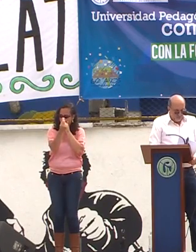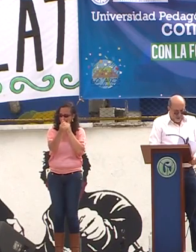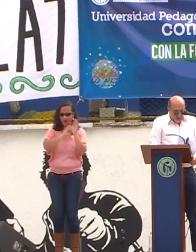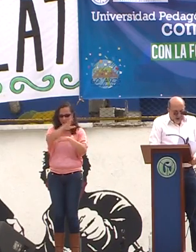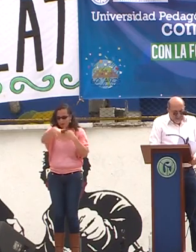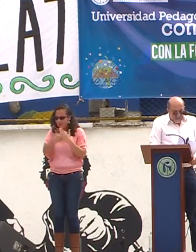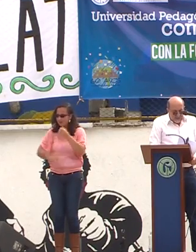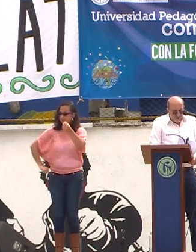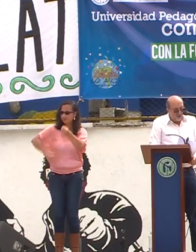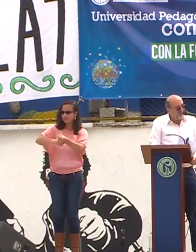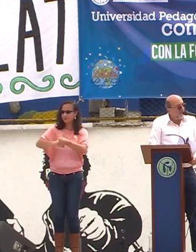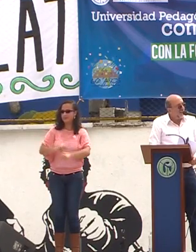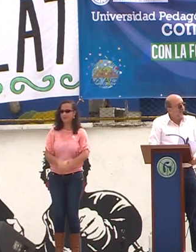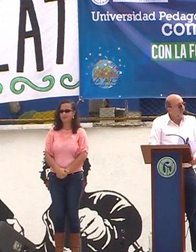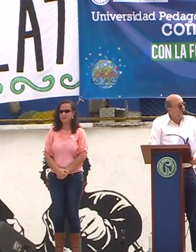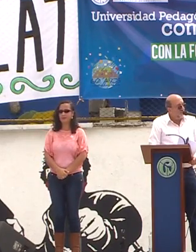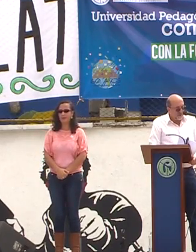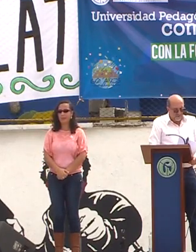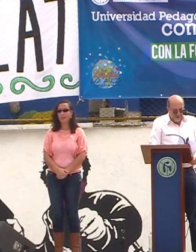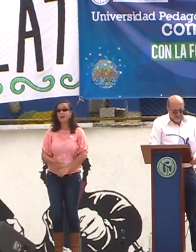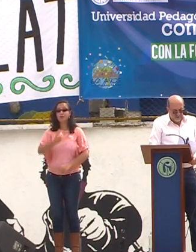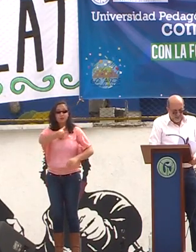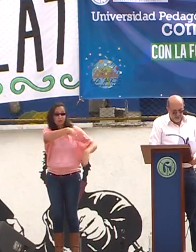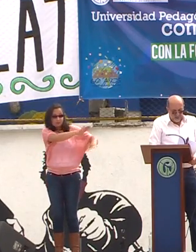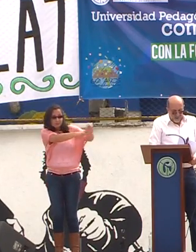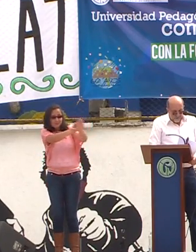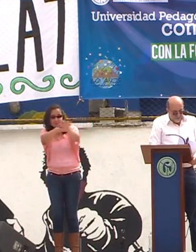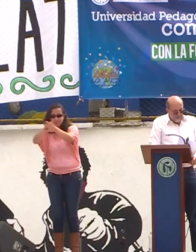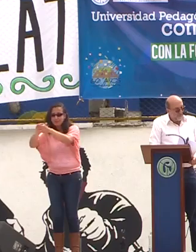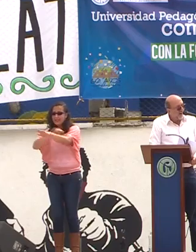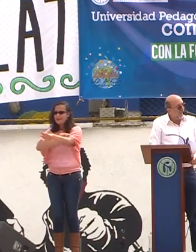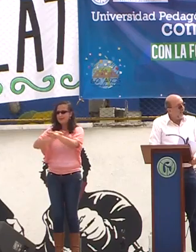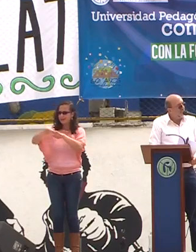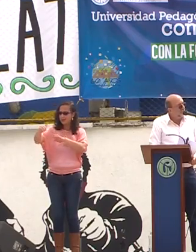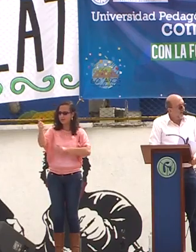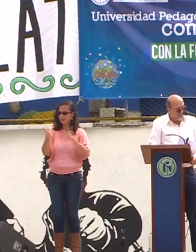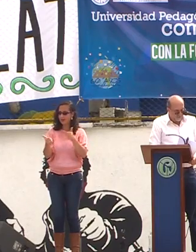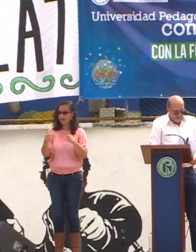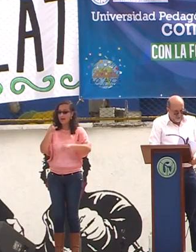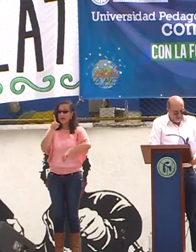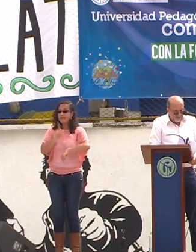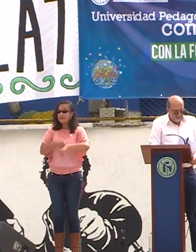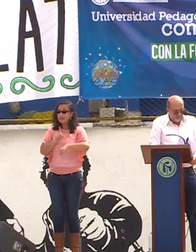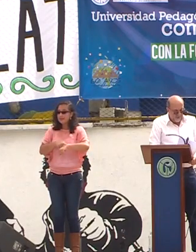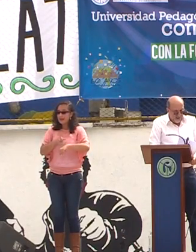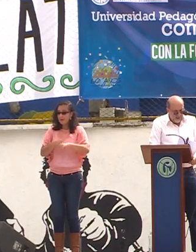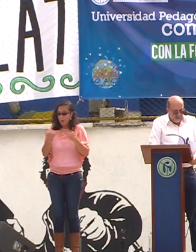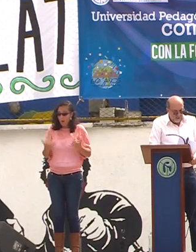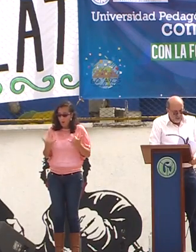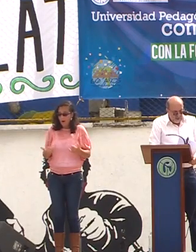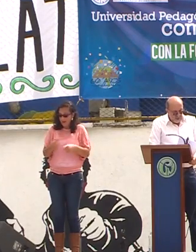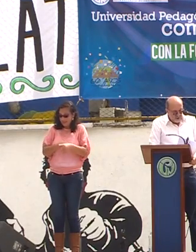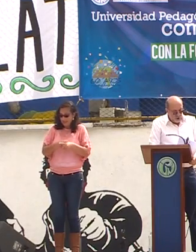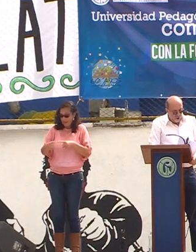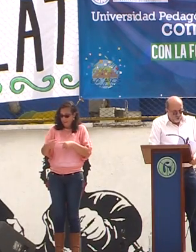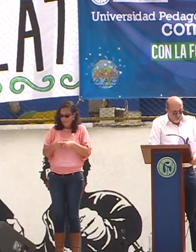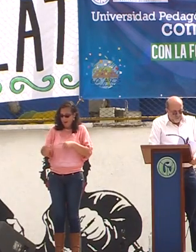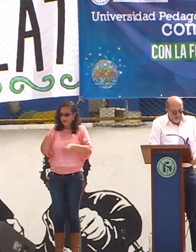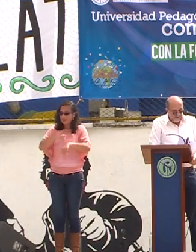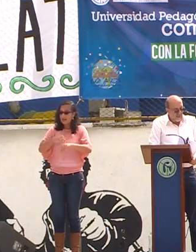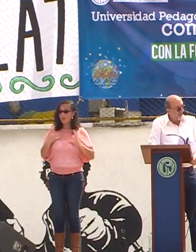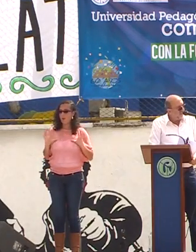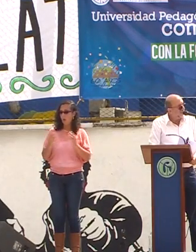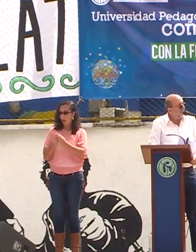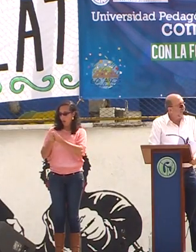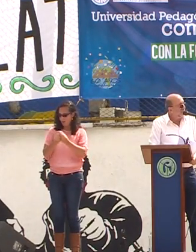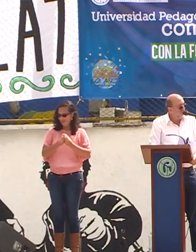Invito a que las jornadas de convivencia preparadas para la presente semana se